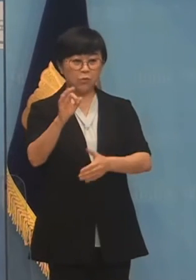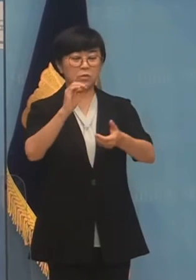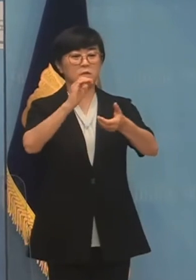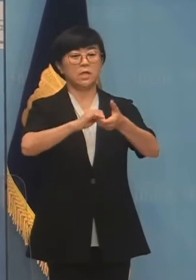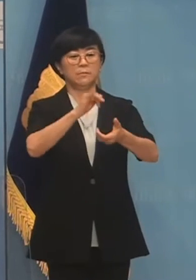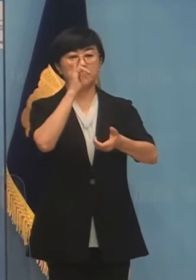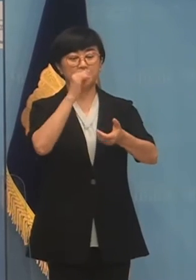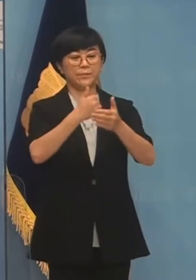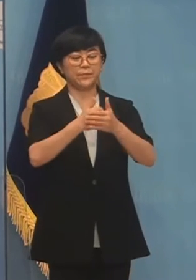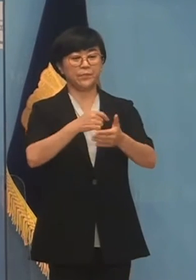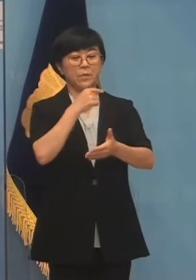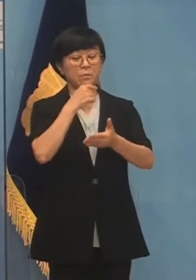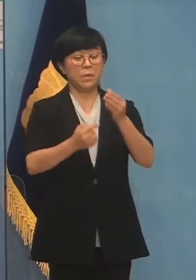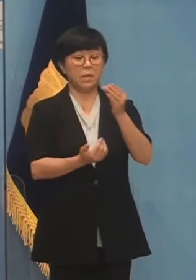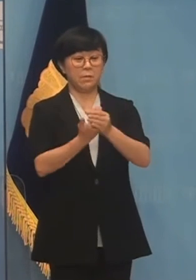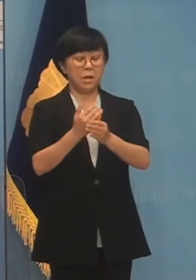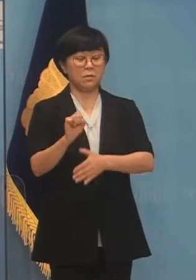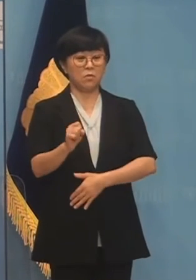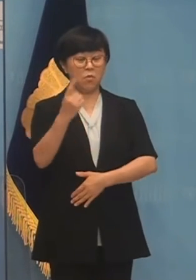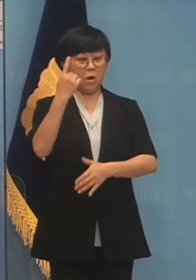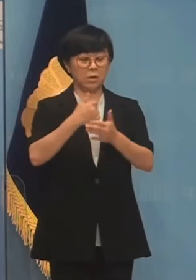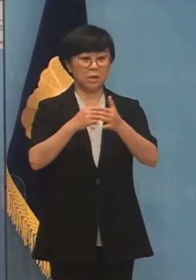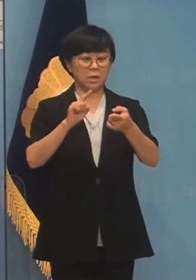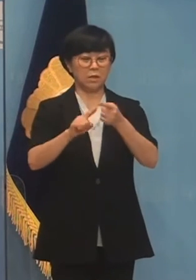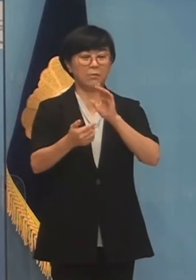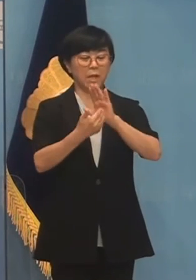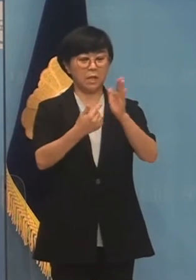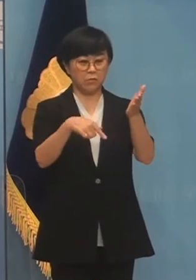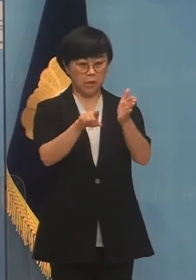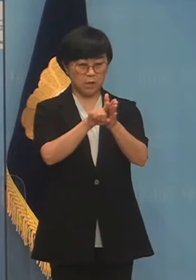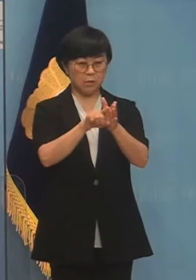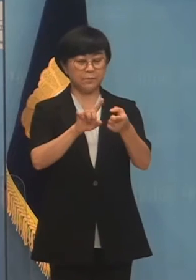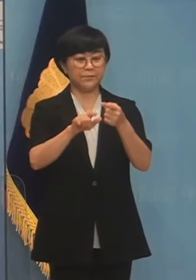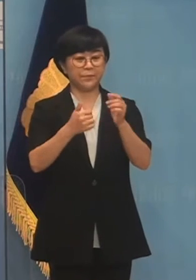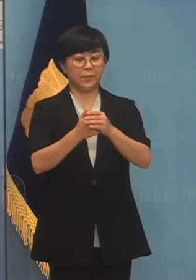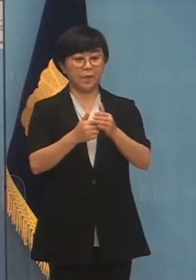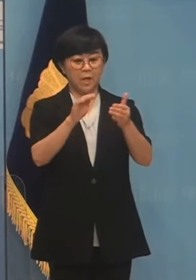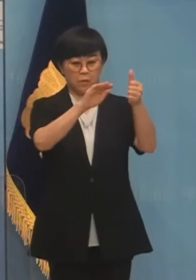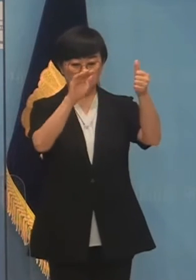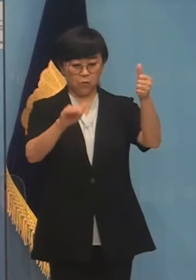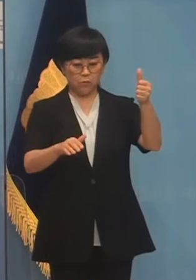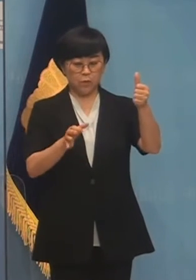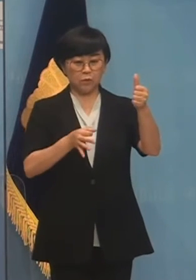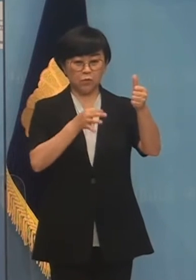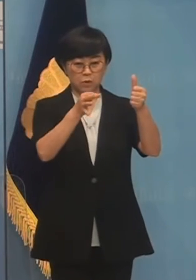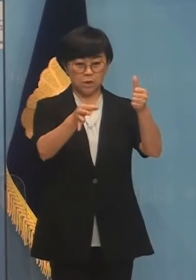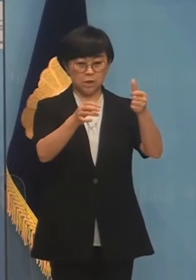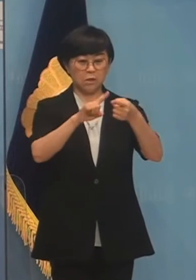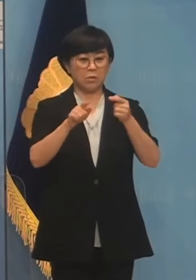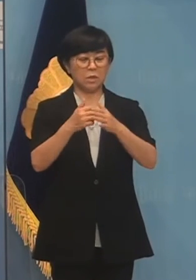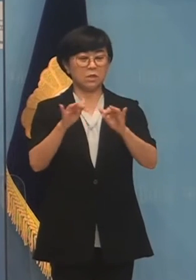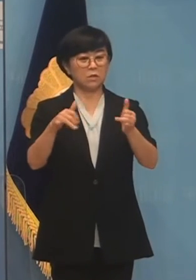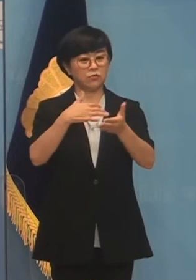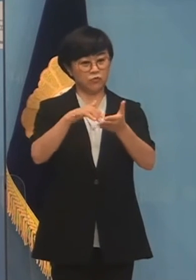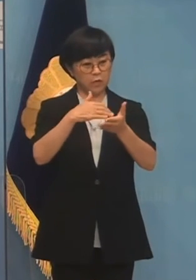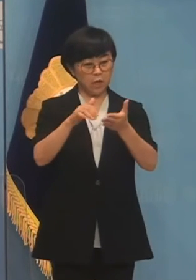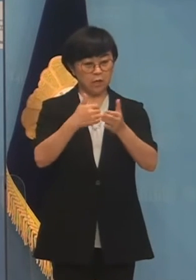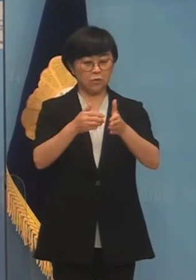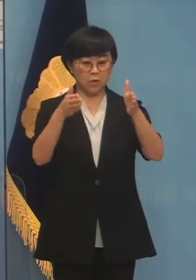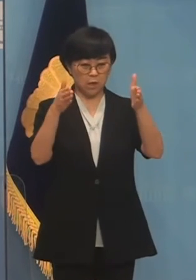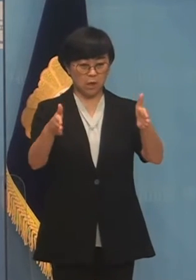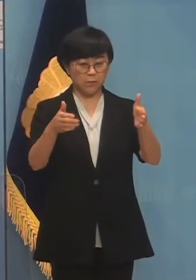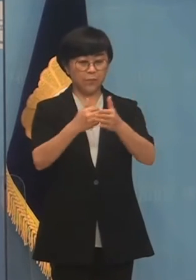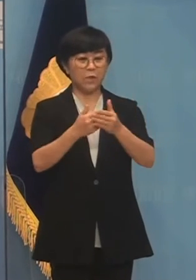한정됩니다. 중대재해 예방을 위한 하도급에 대한 적정 비용 지급, 인력 배치, 적정 수행 기간